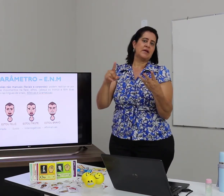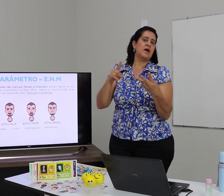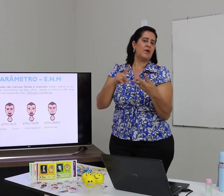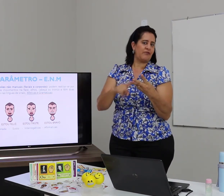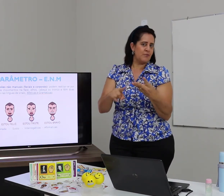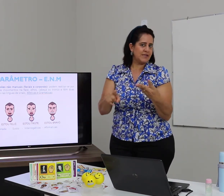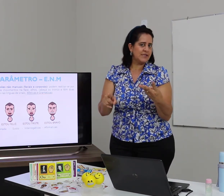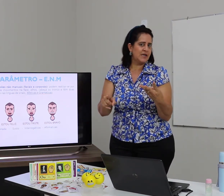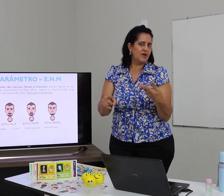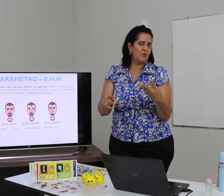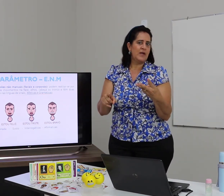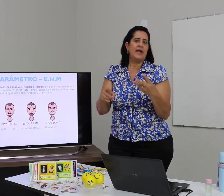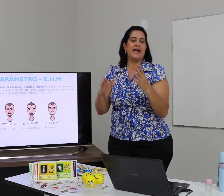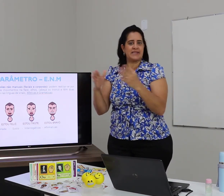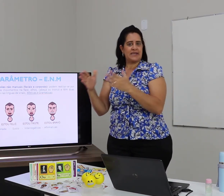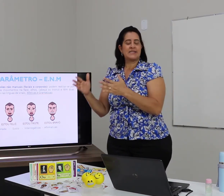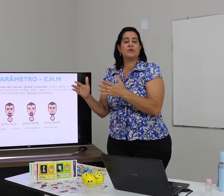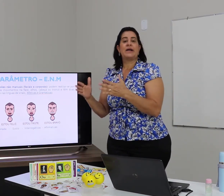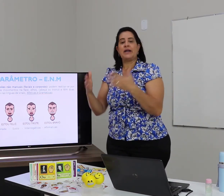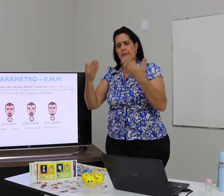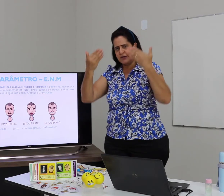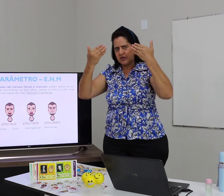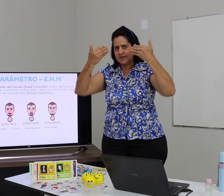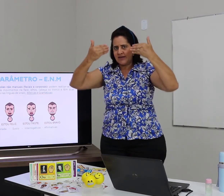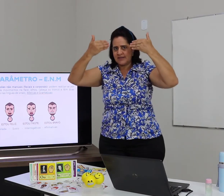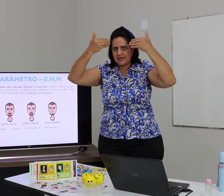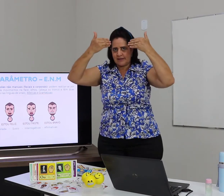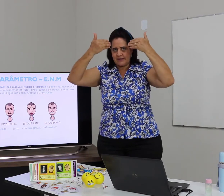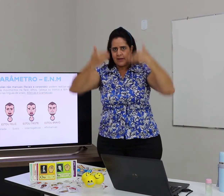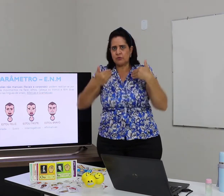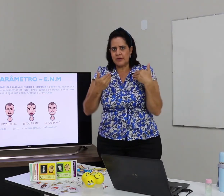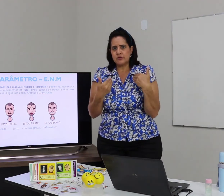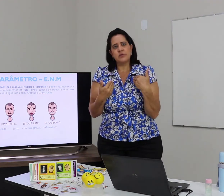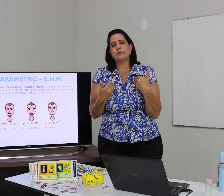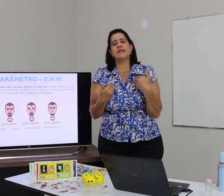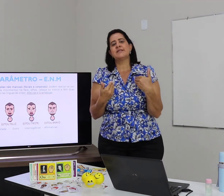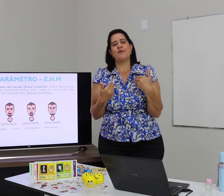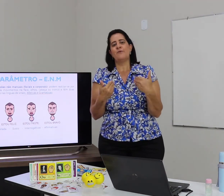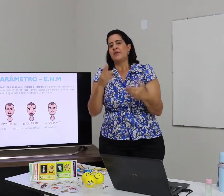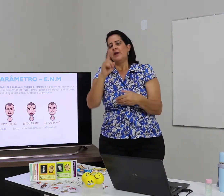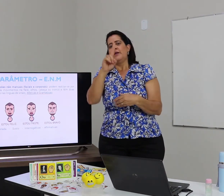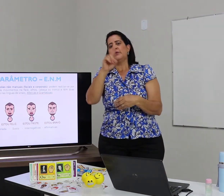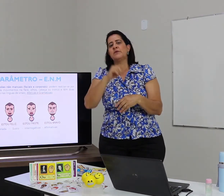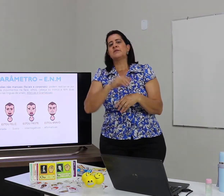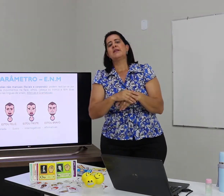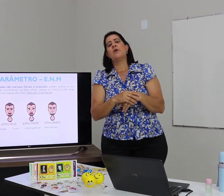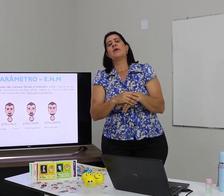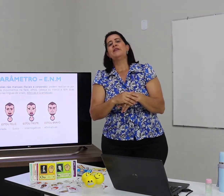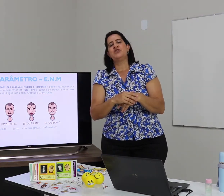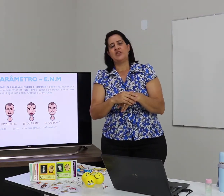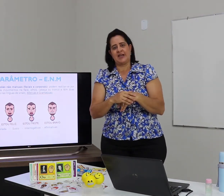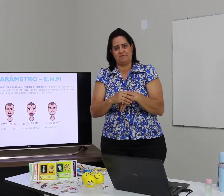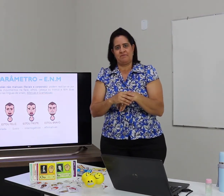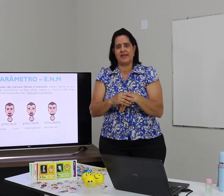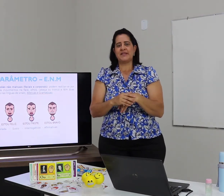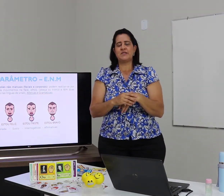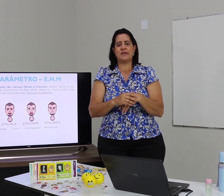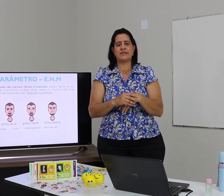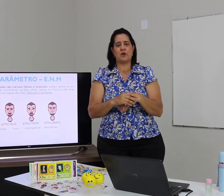exclamação, afirmação. Essa questão da gramática às vezes está dentro da sua expressão. Não tem um sinal que indica essa expressão, mas